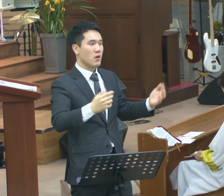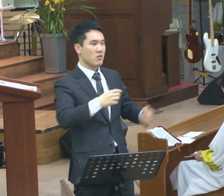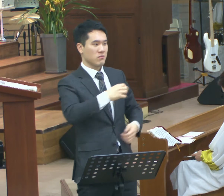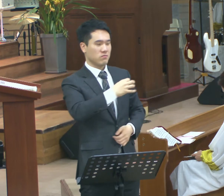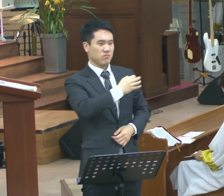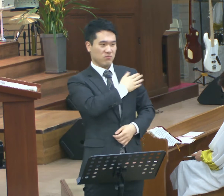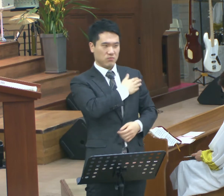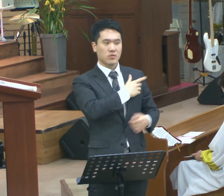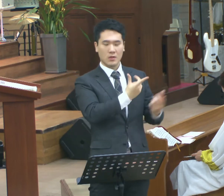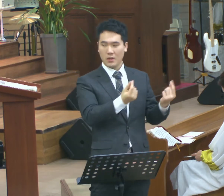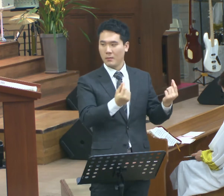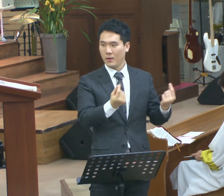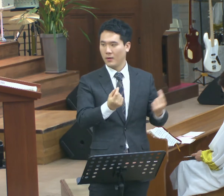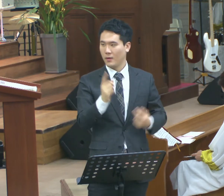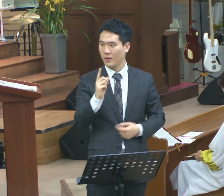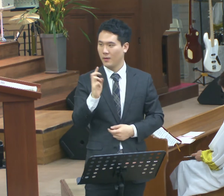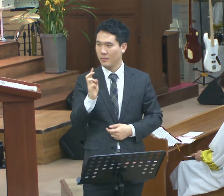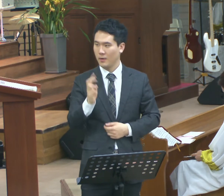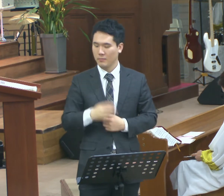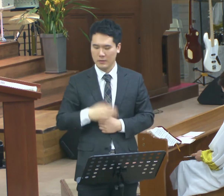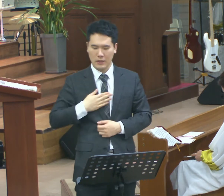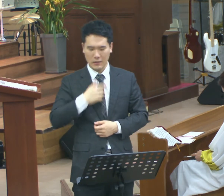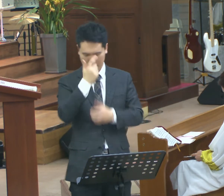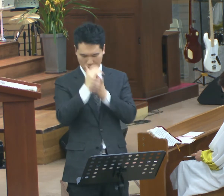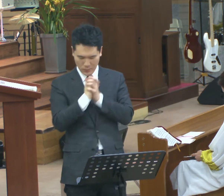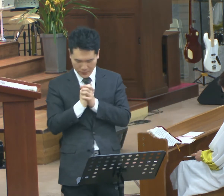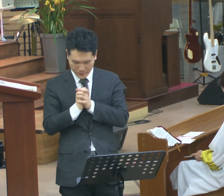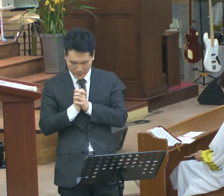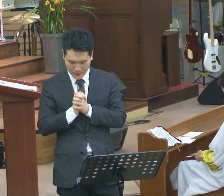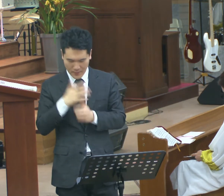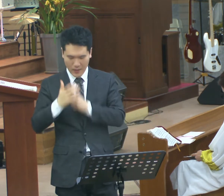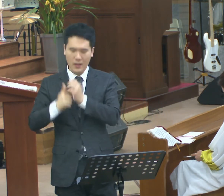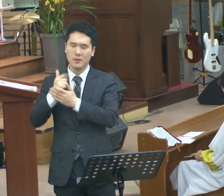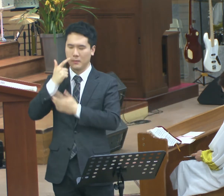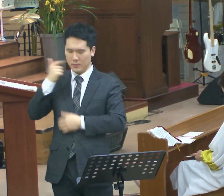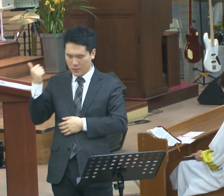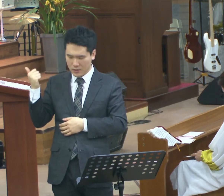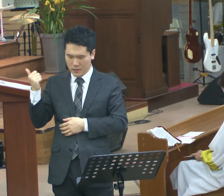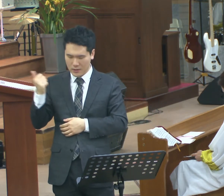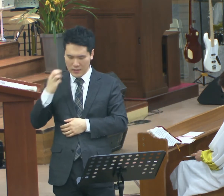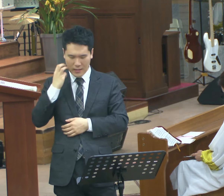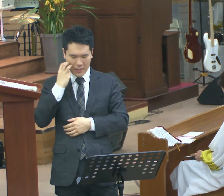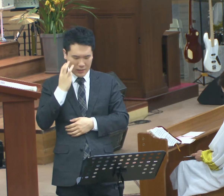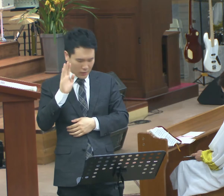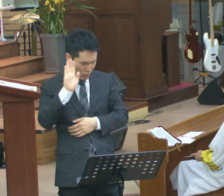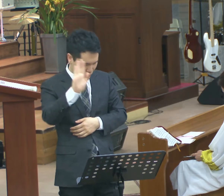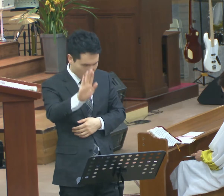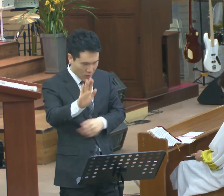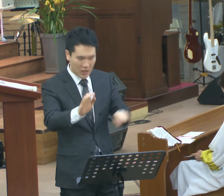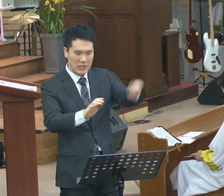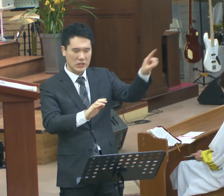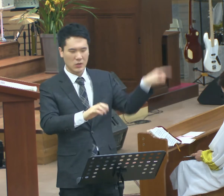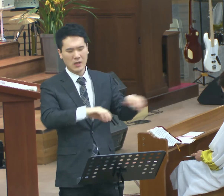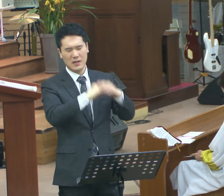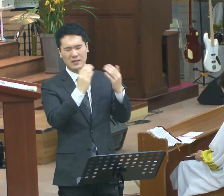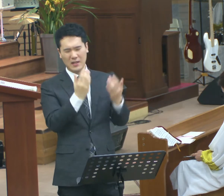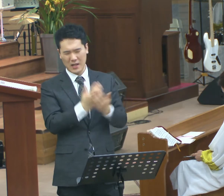기도합니다. 하나님 아버지, 석 달 후면 좋은 것도 다 간데 없을 텐데 집 사가지고